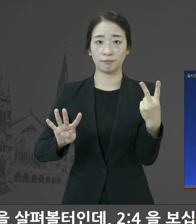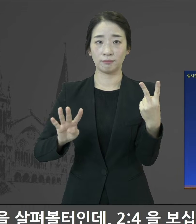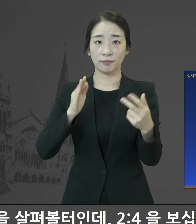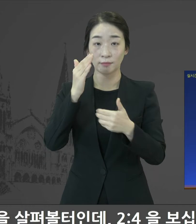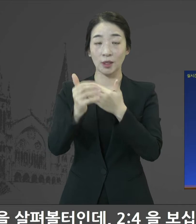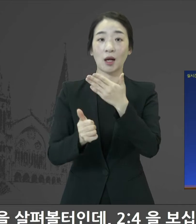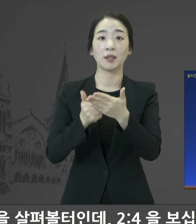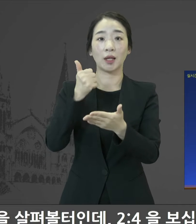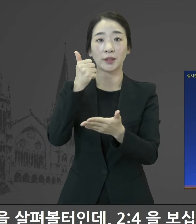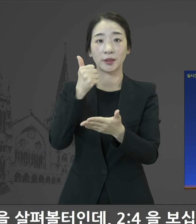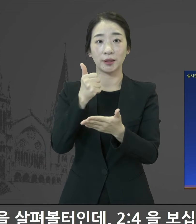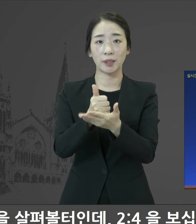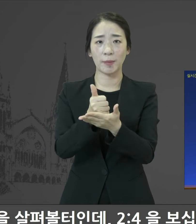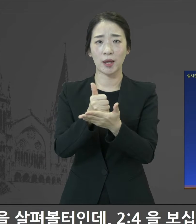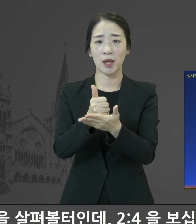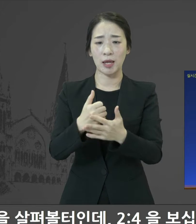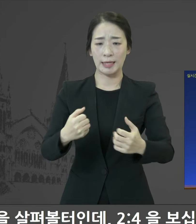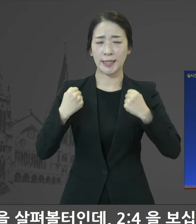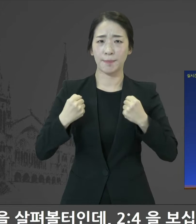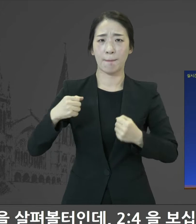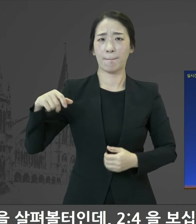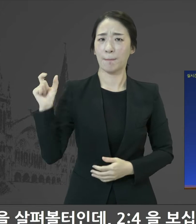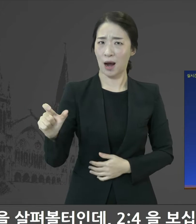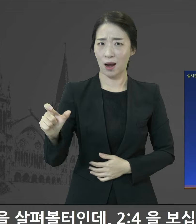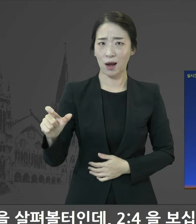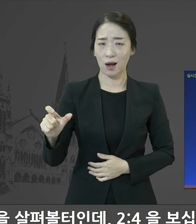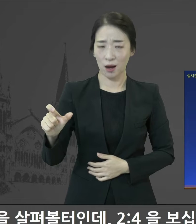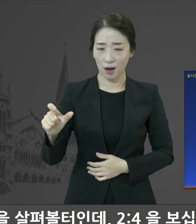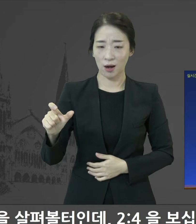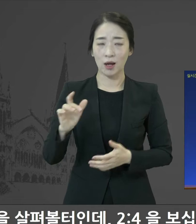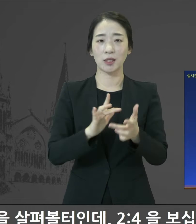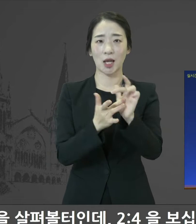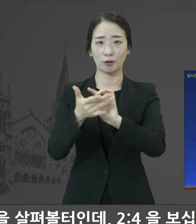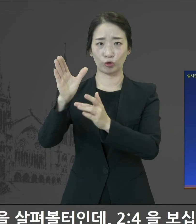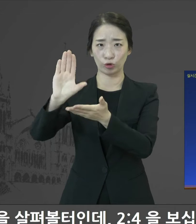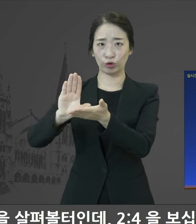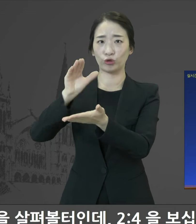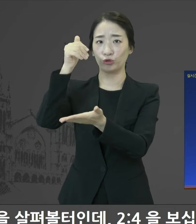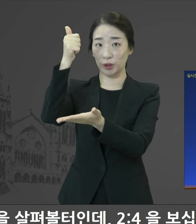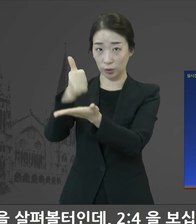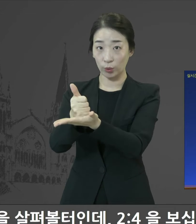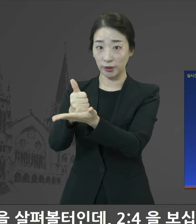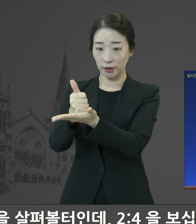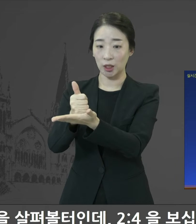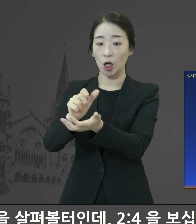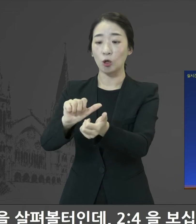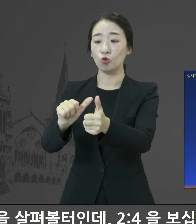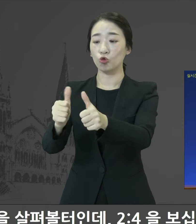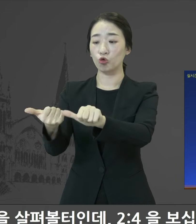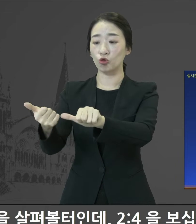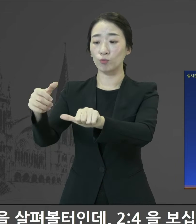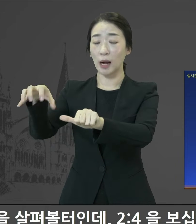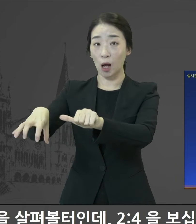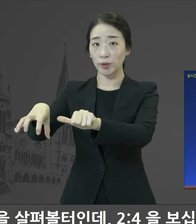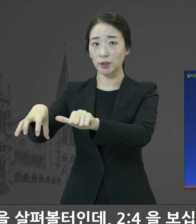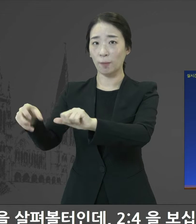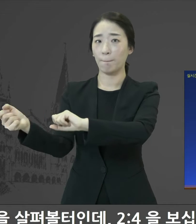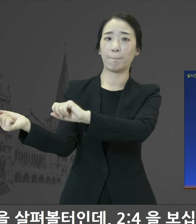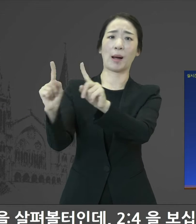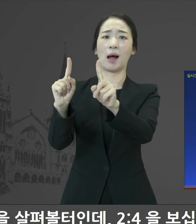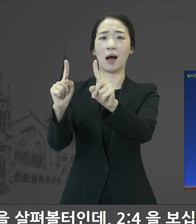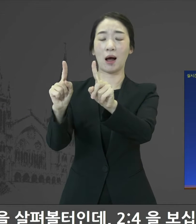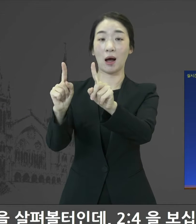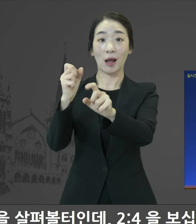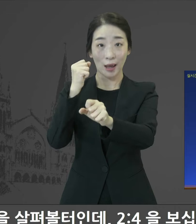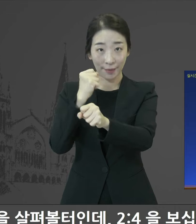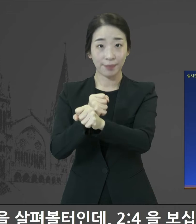하나님의 강력한 힘이 예수 그리스도를 죽음 가운데서 일으키셨다. 이것이 우리의 구원의 핵심이라고 얘기하는